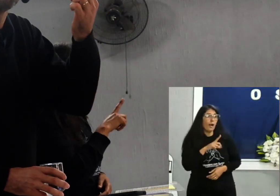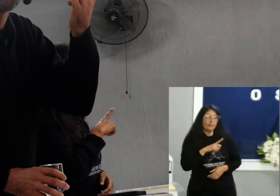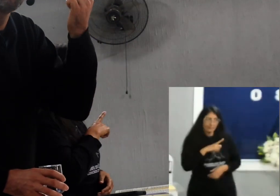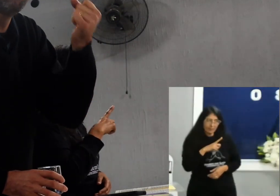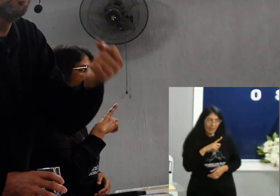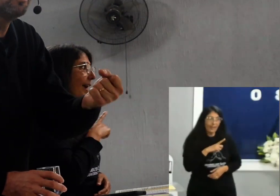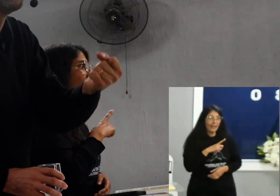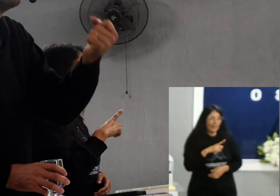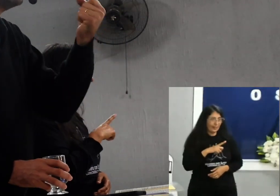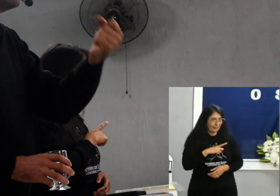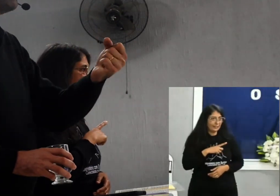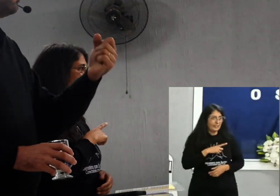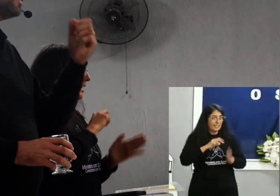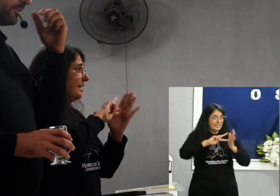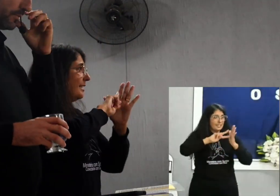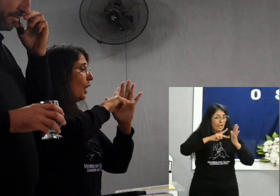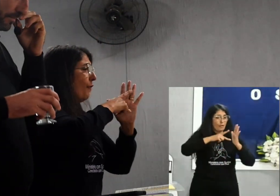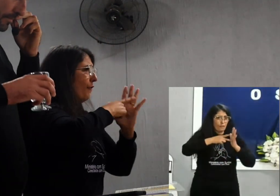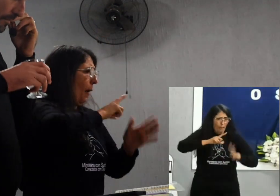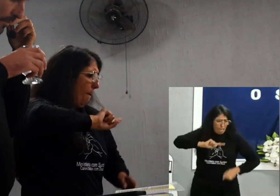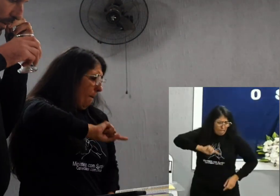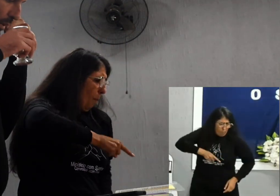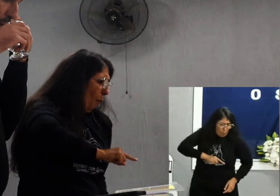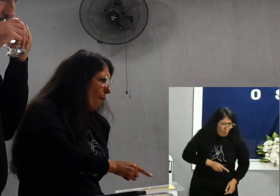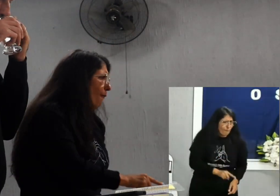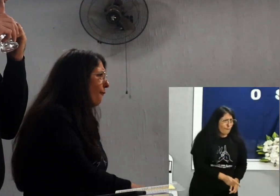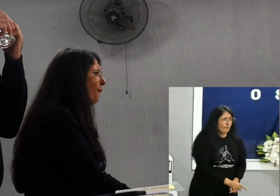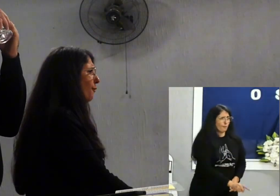significado profundo, teológico.